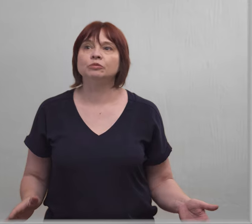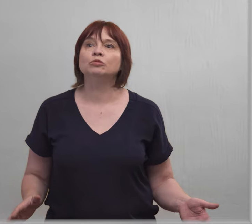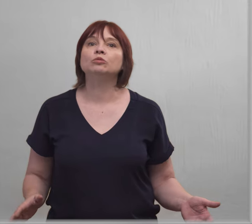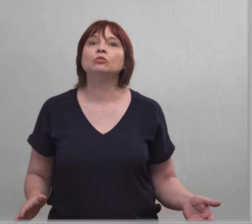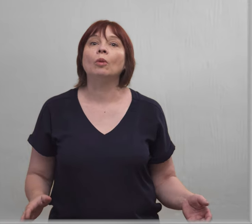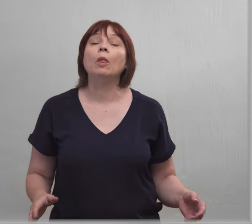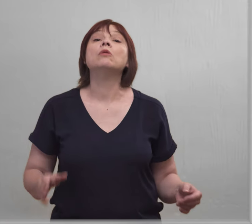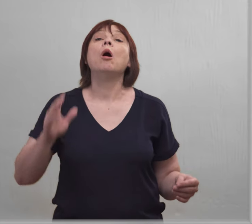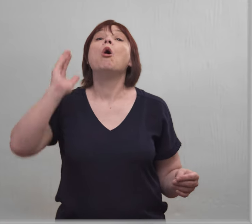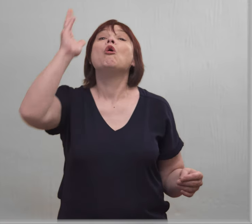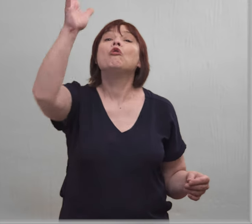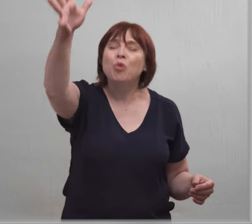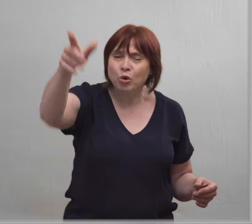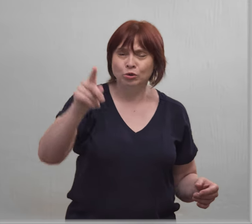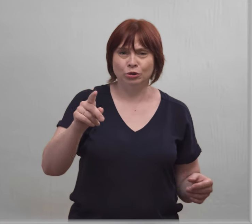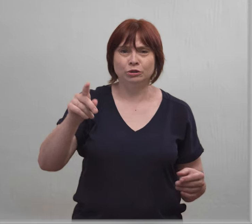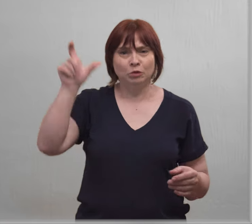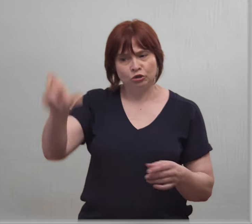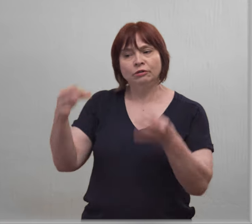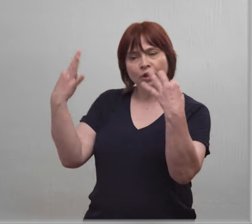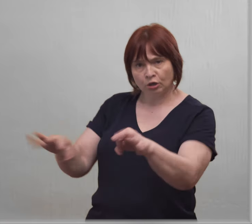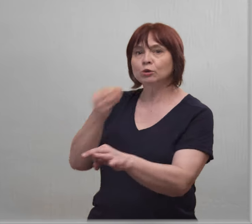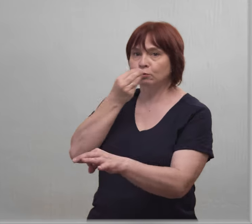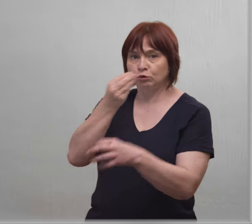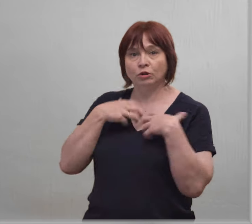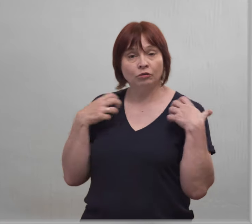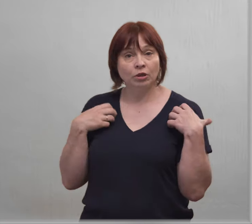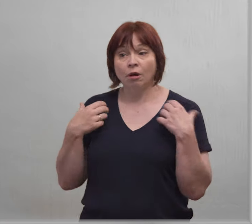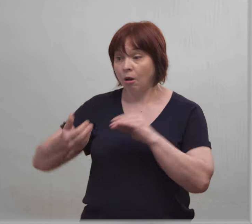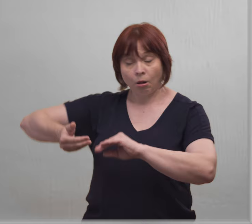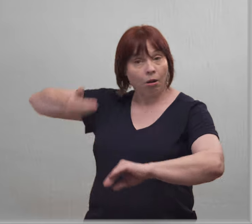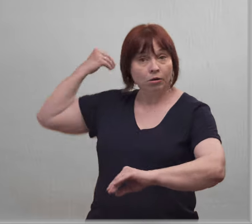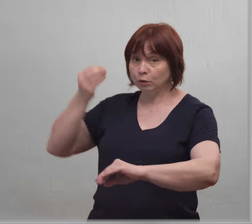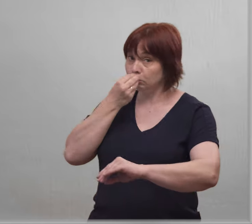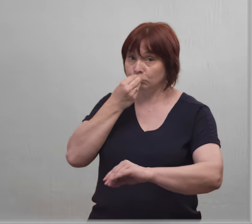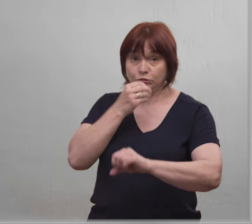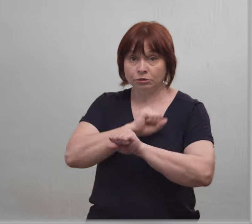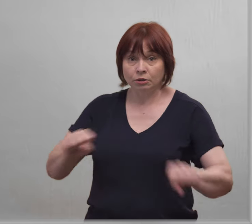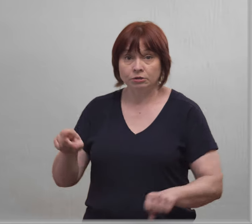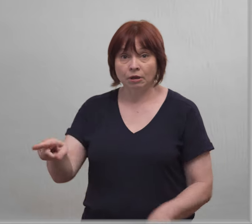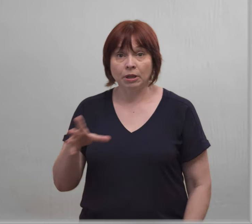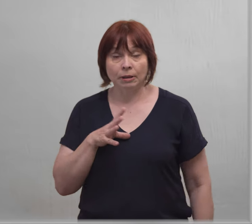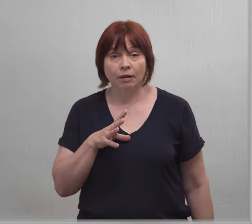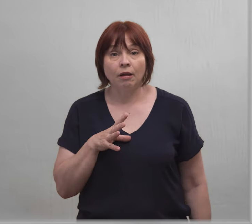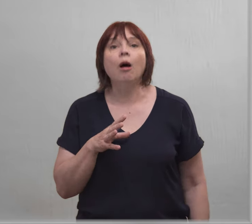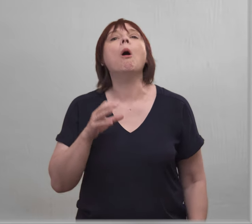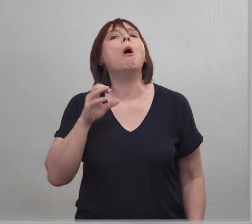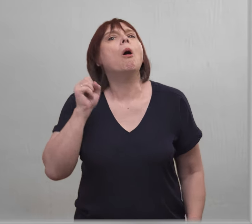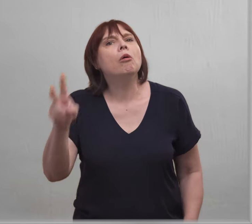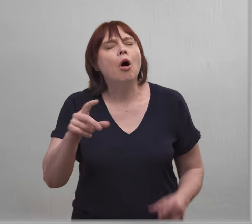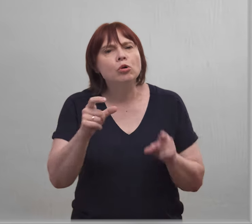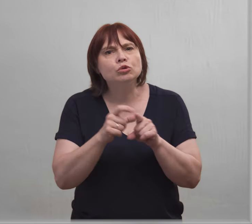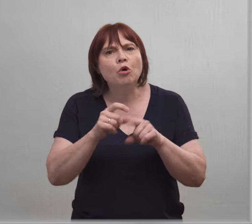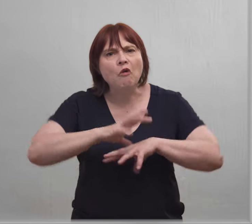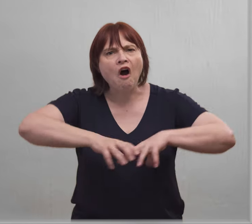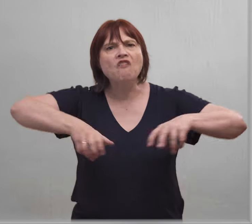эти животные пойдут в пищу. Но каким образом Адам должен был владычествовать? Слово «владычество» в